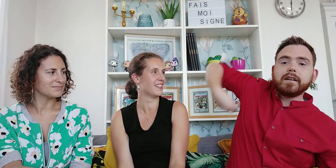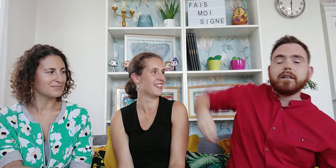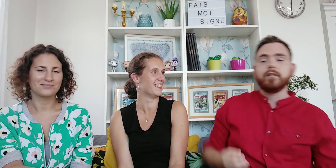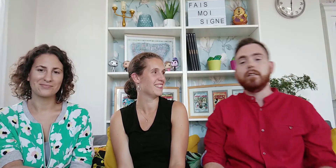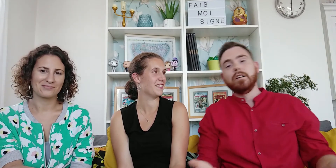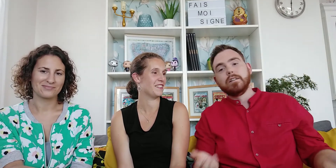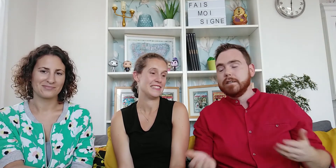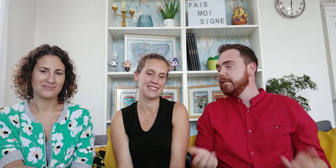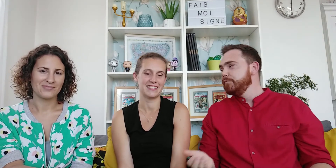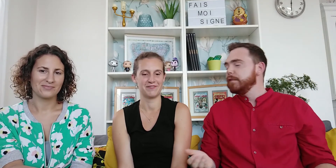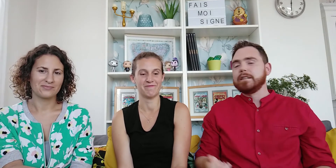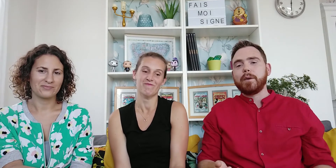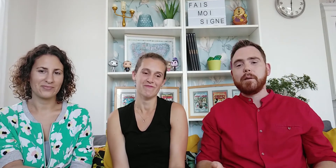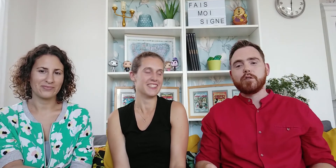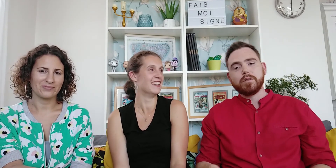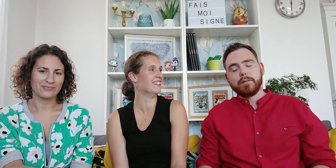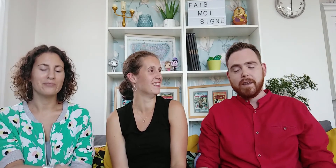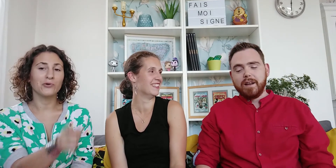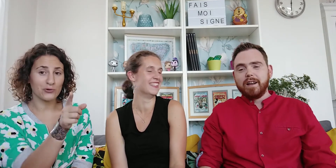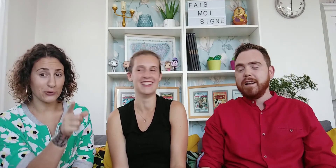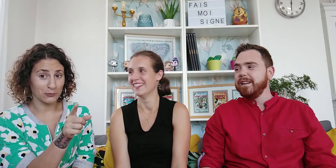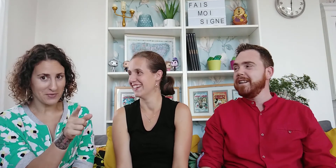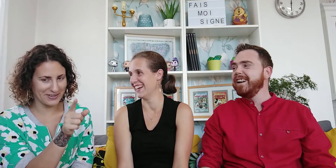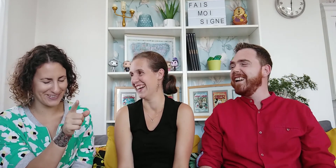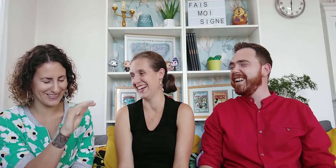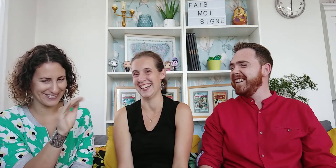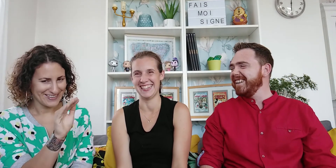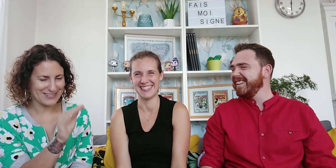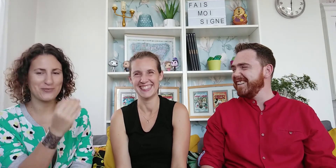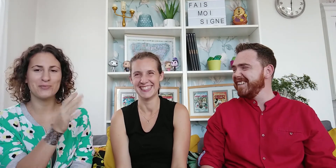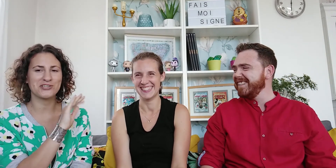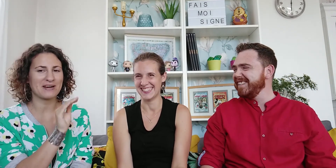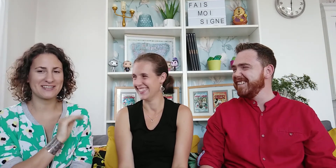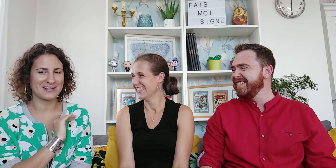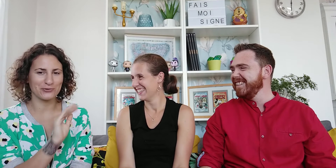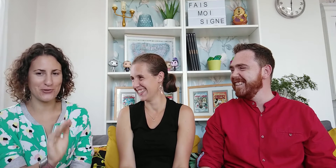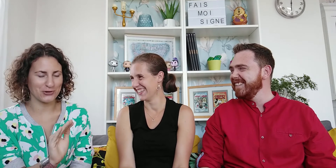aisselles, c'est pas la même chose. Mais on veut une photo. Si vous mangez par les aisselles, on veut une photo.